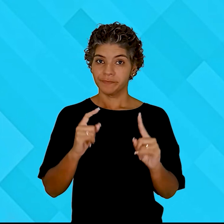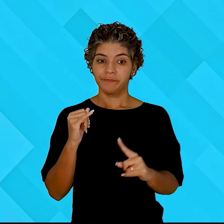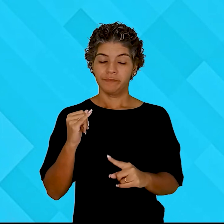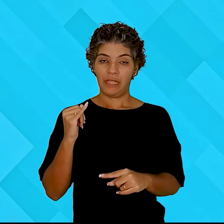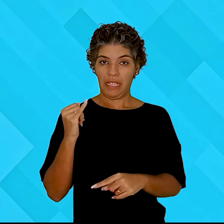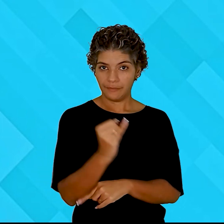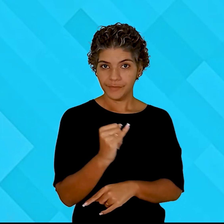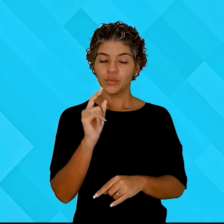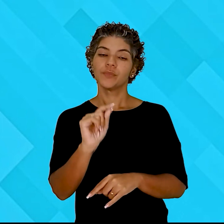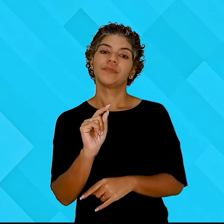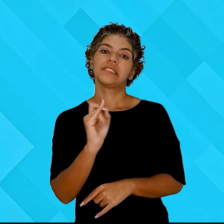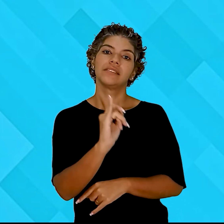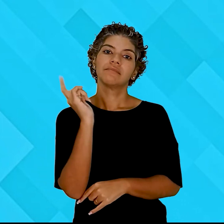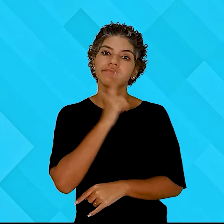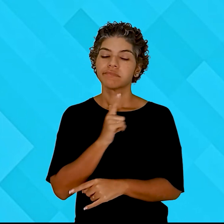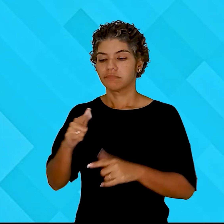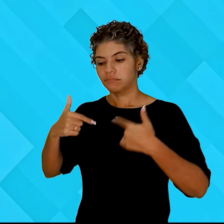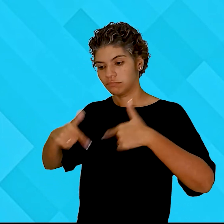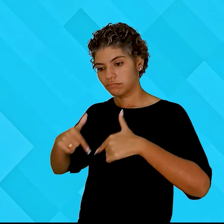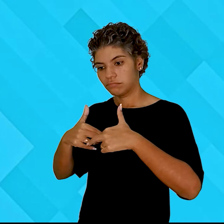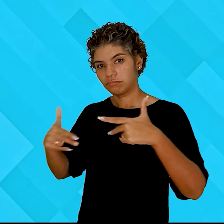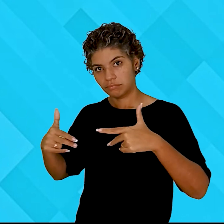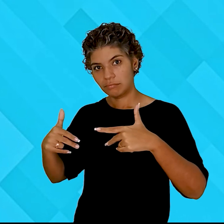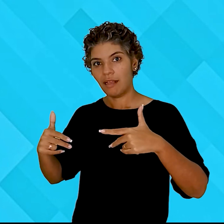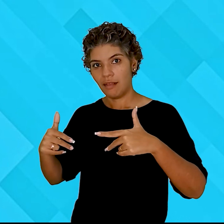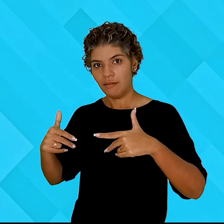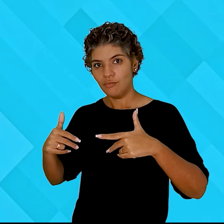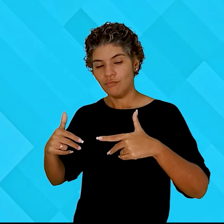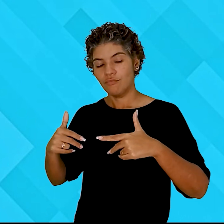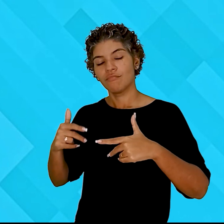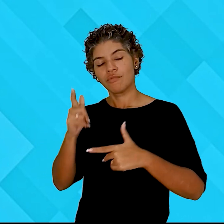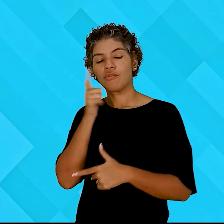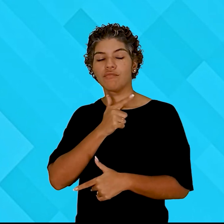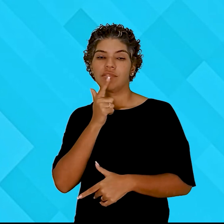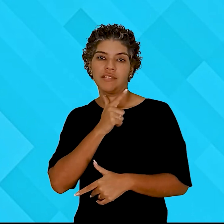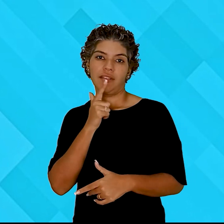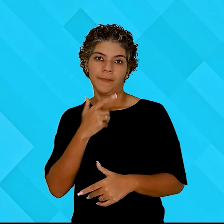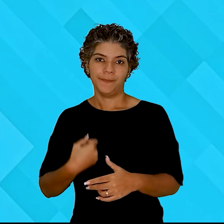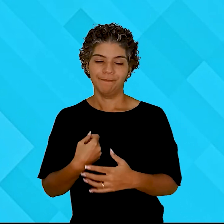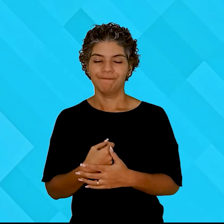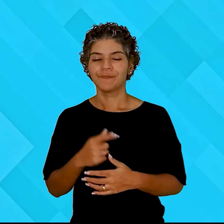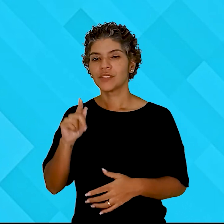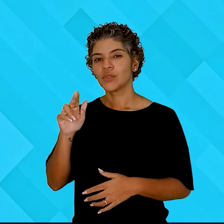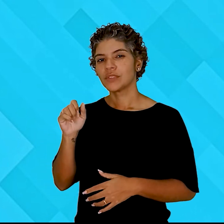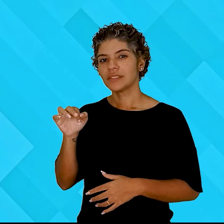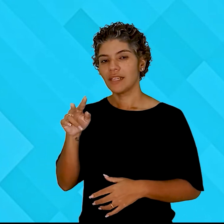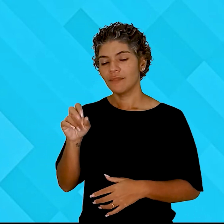tem direito ao seguro-desemprego. Gustavo, então, eu queria te agradecer imensamente, mais uma vez, a tua disponibilidade, generosidade